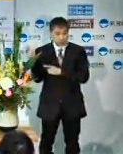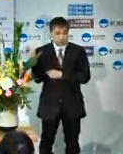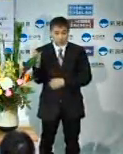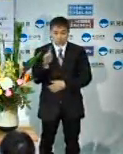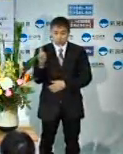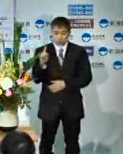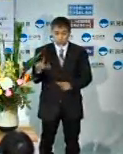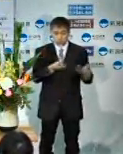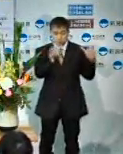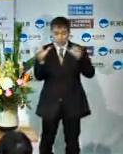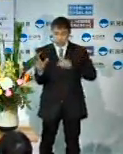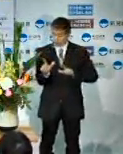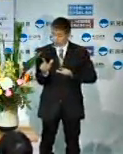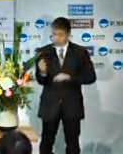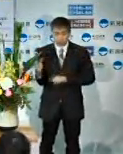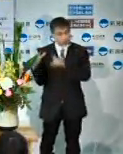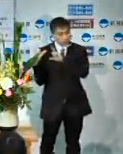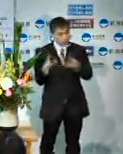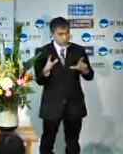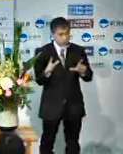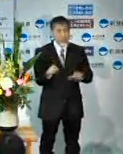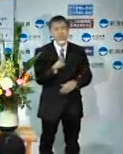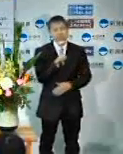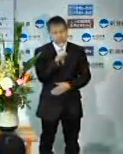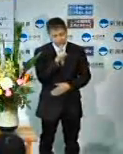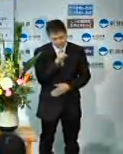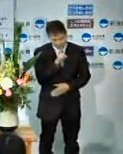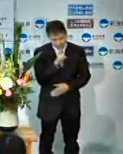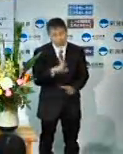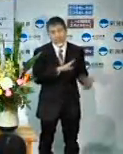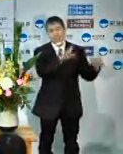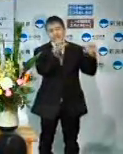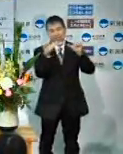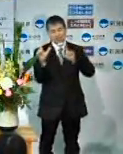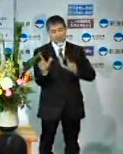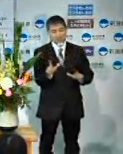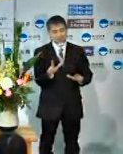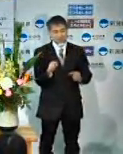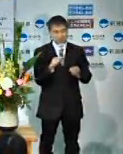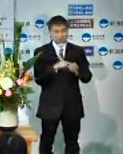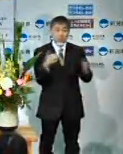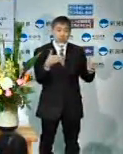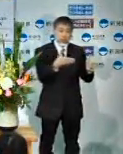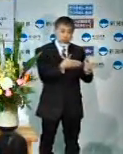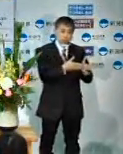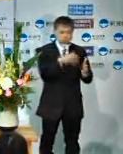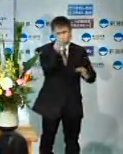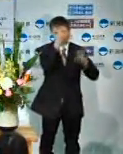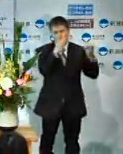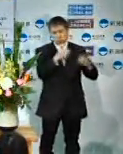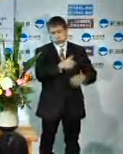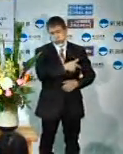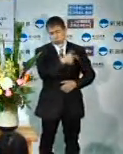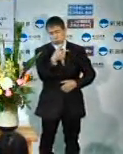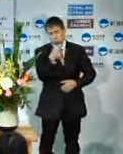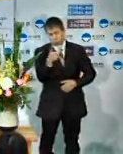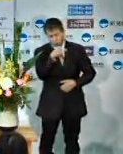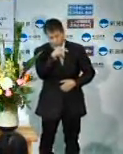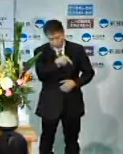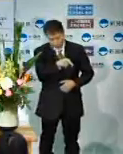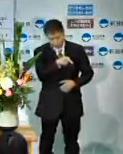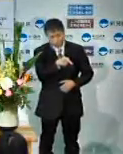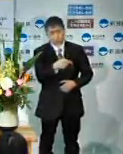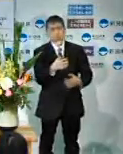全く静かに。年末豪雪でちょっと心配をされた